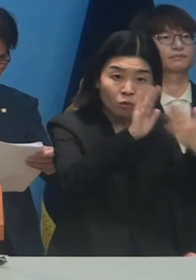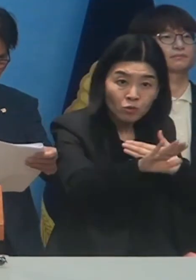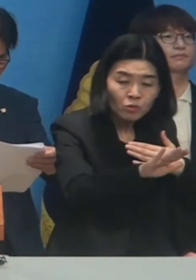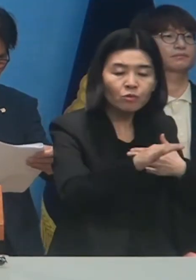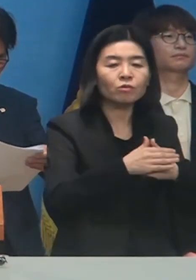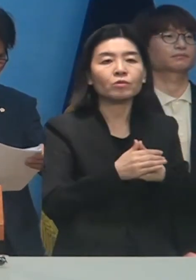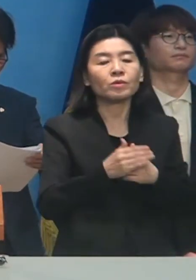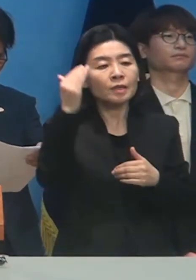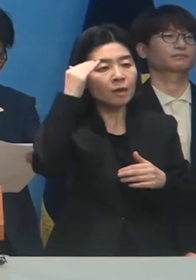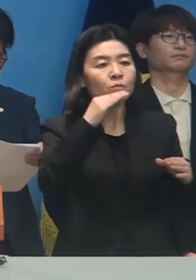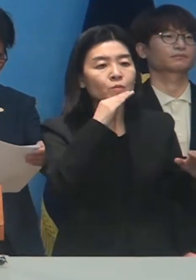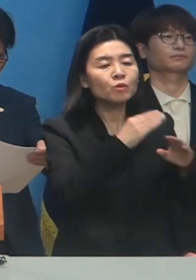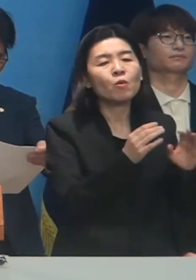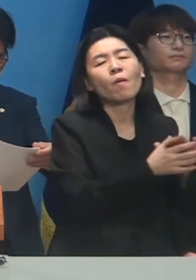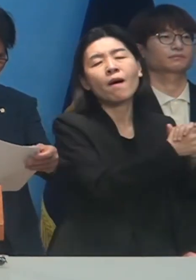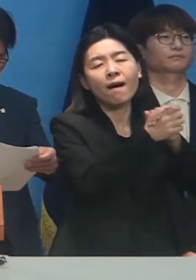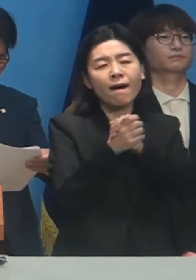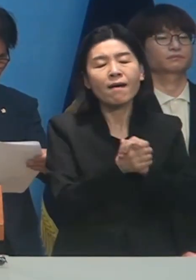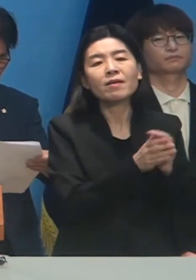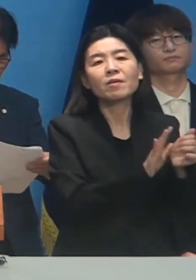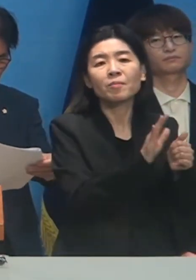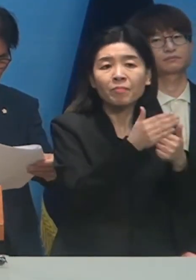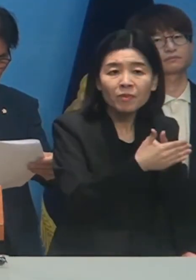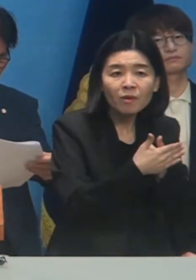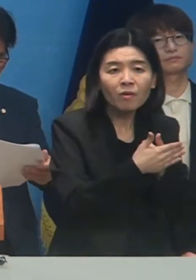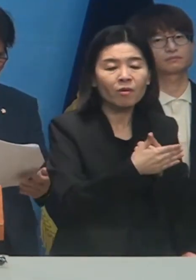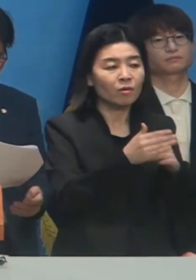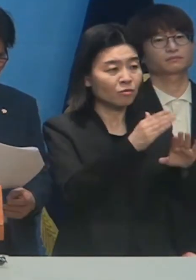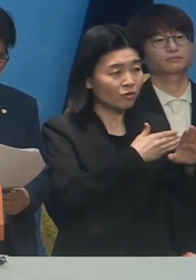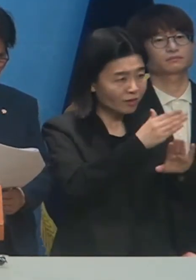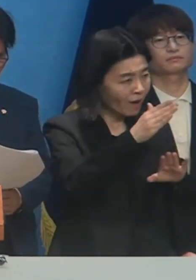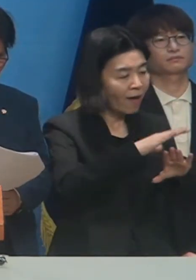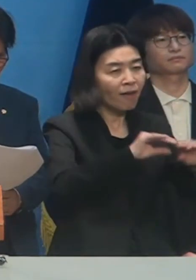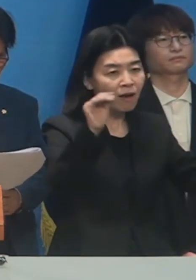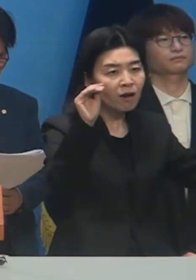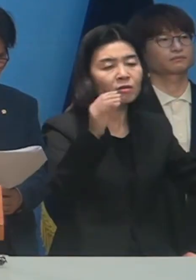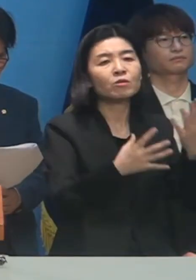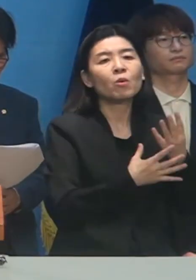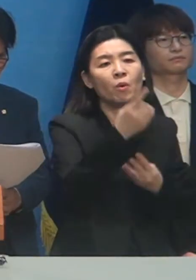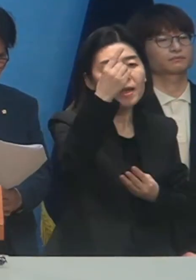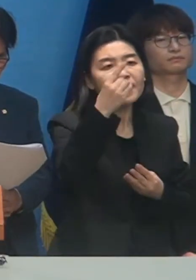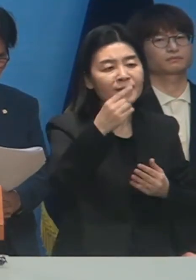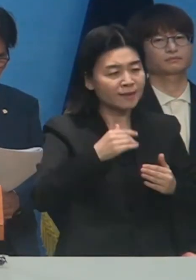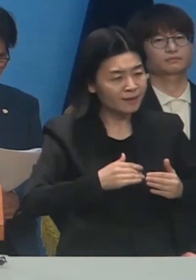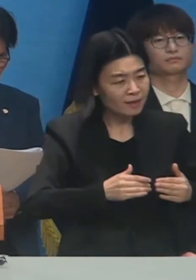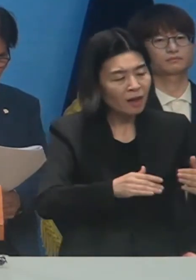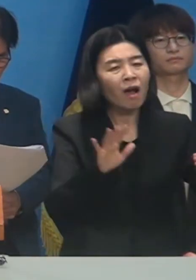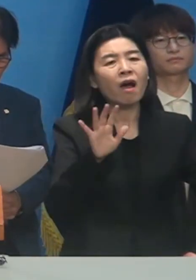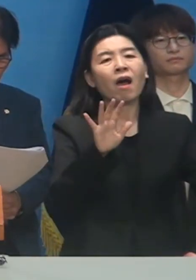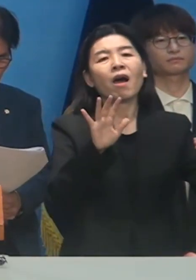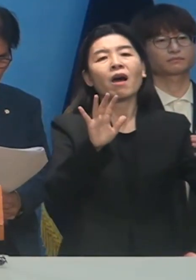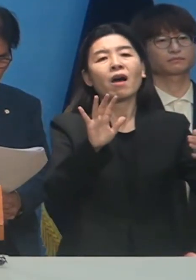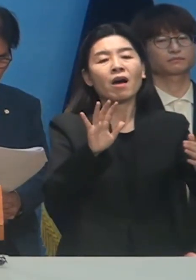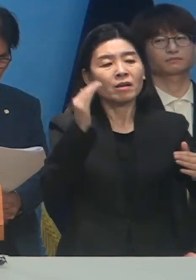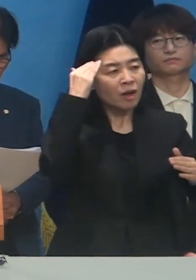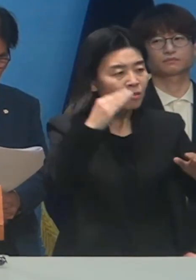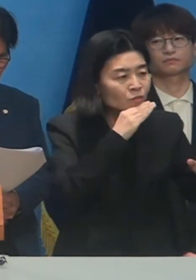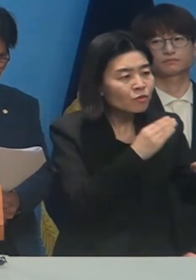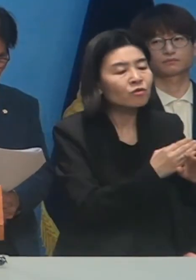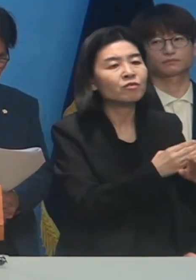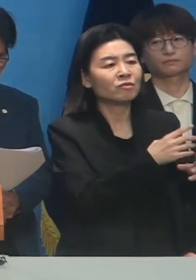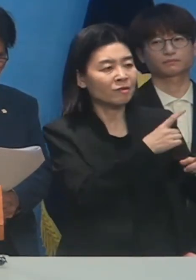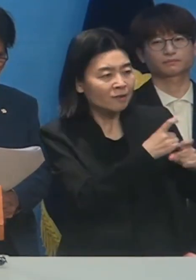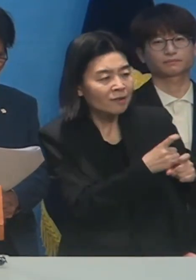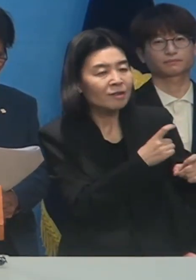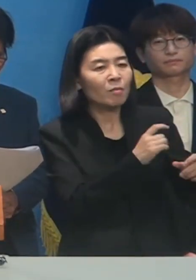했을 남북의 화해와 협력, 분단 극복과 통일로의 힘찬 도약 대신 남북 간 극한의